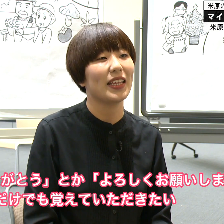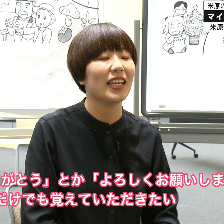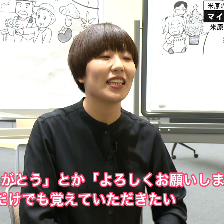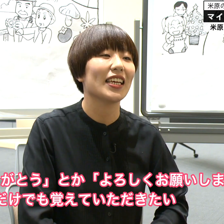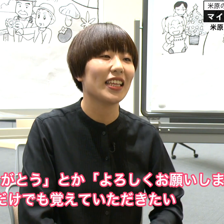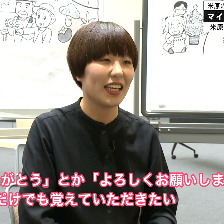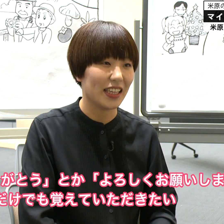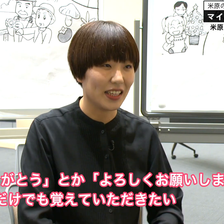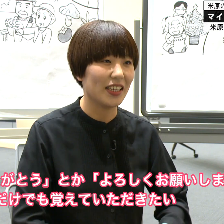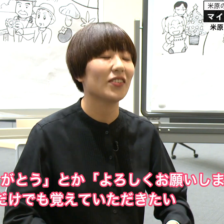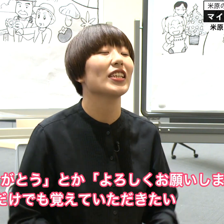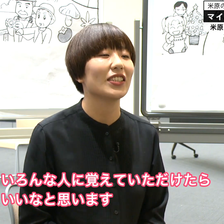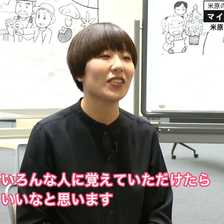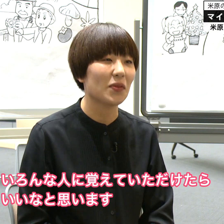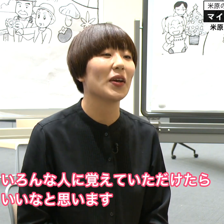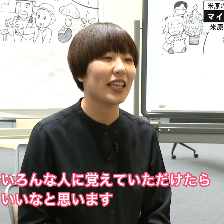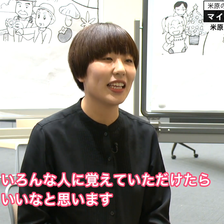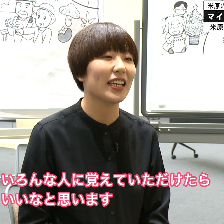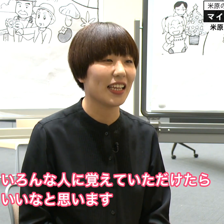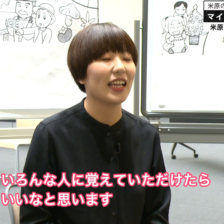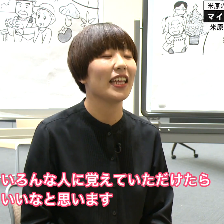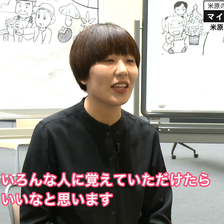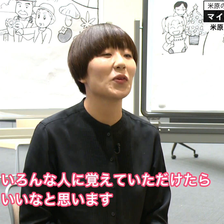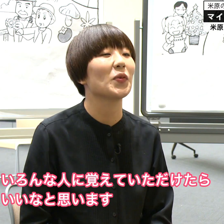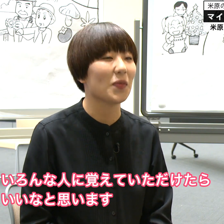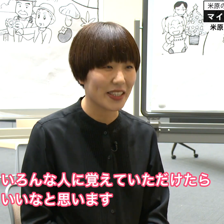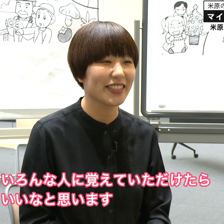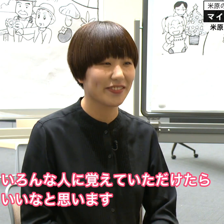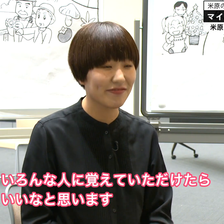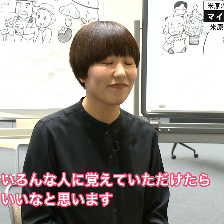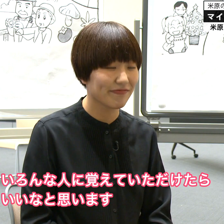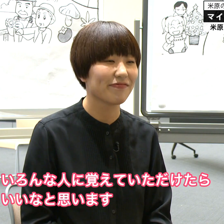ていただきたい、いろんな人に覚えていただけたらいいなと思います。